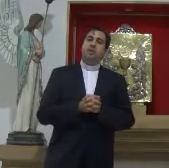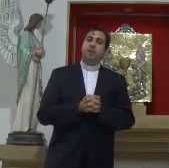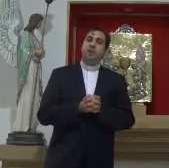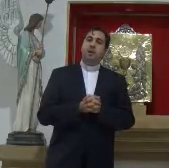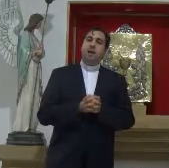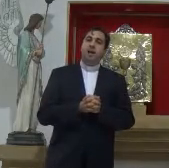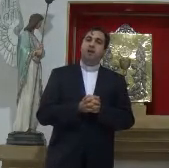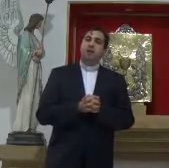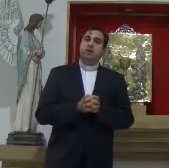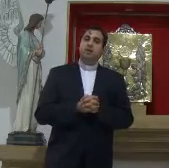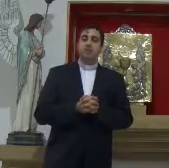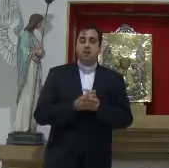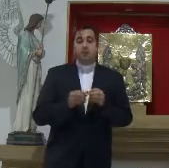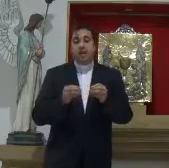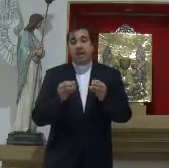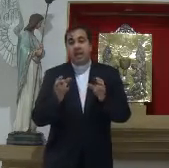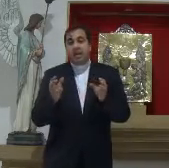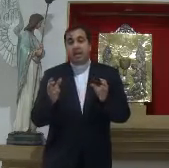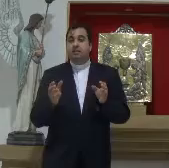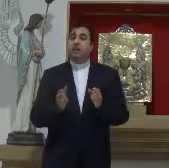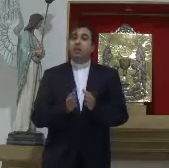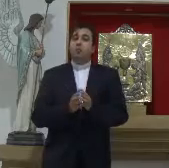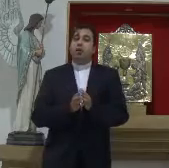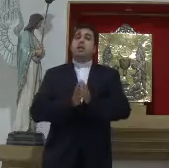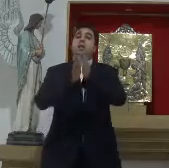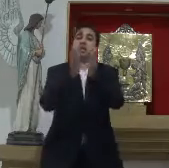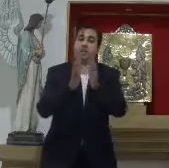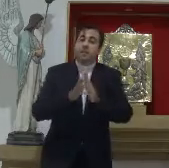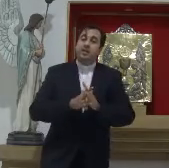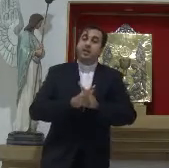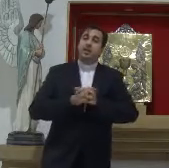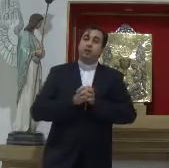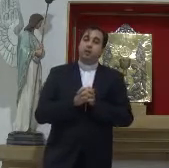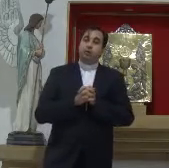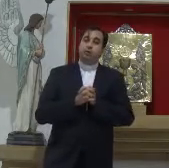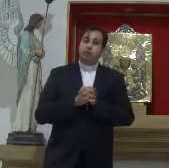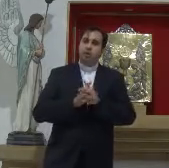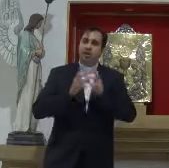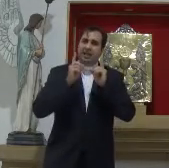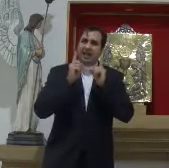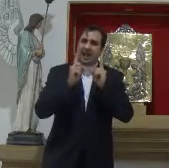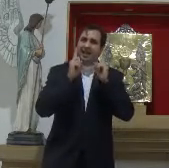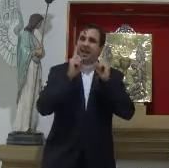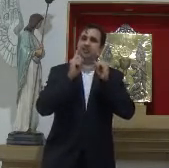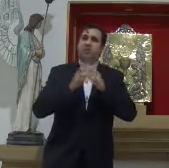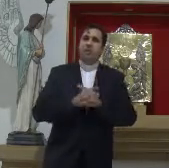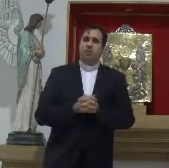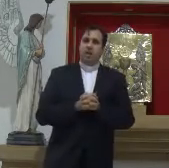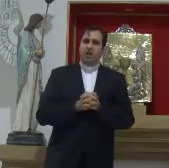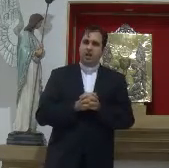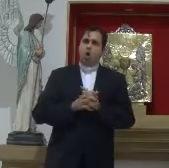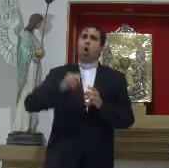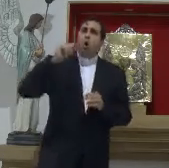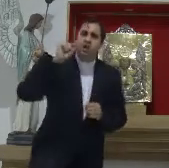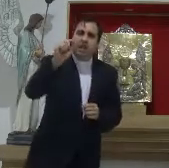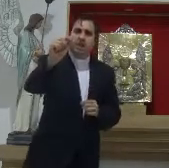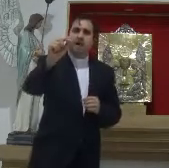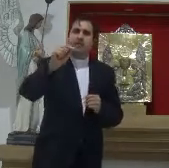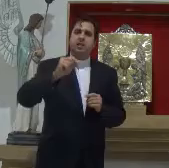en tierra mal también puede caer en tierra buena y depende de nosotros que caiga en tierra hoy la palabra del